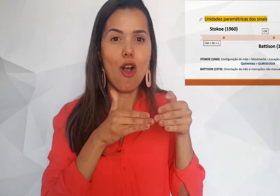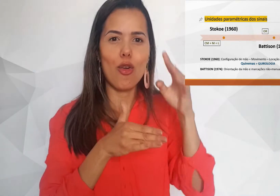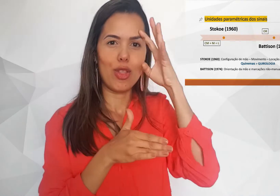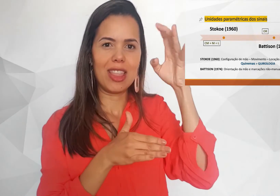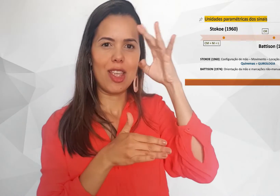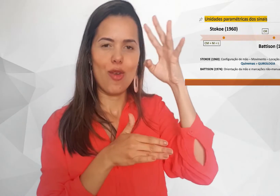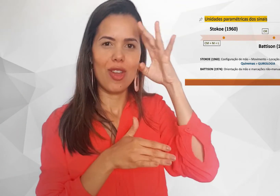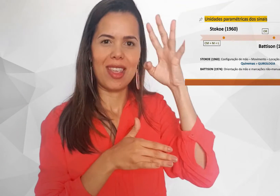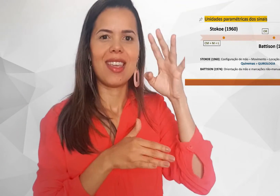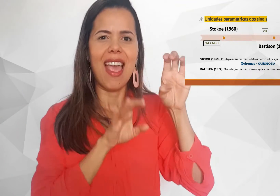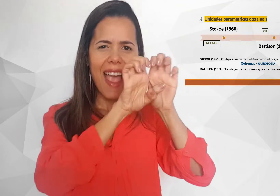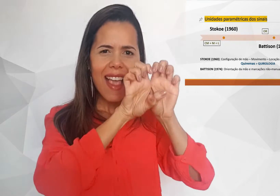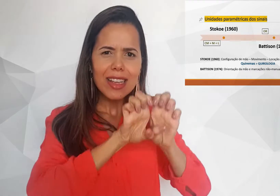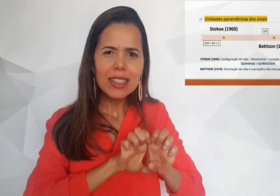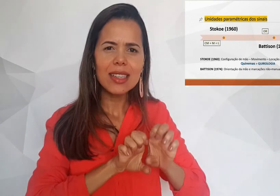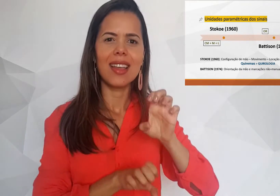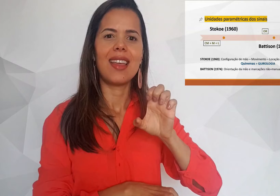mesmo, não a partir de uma visão